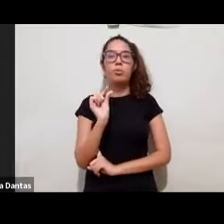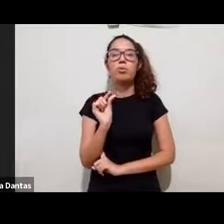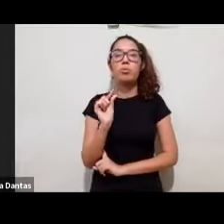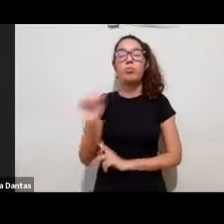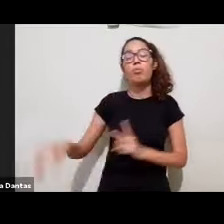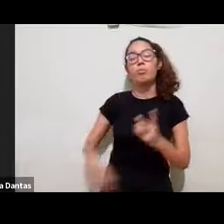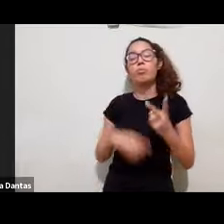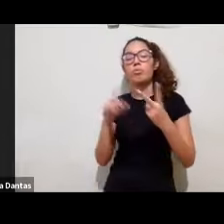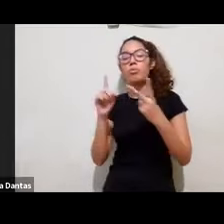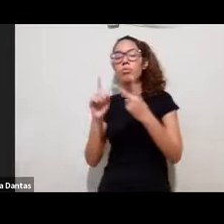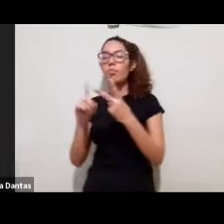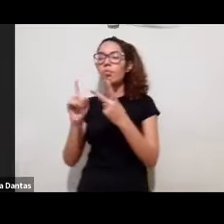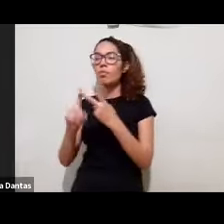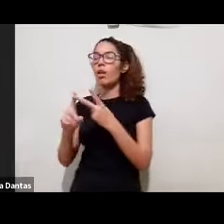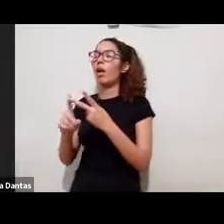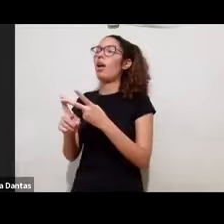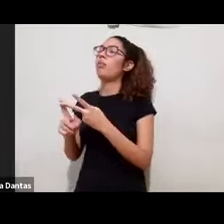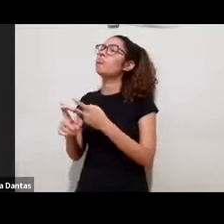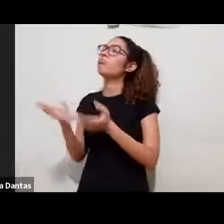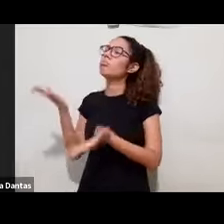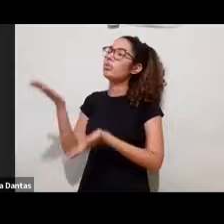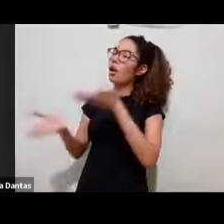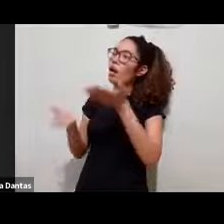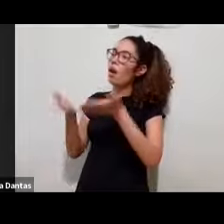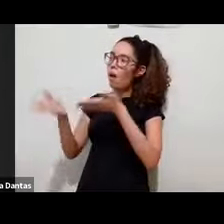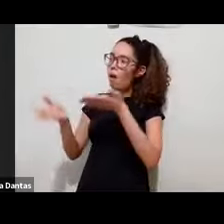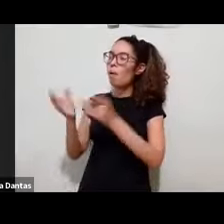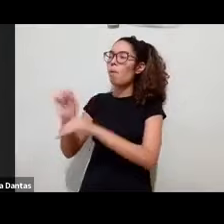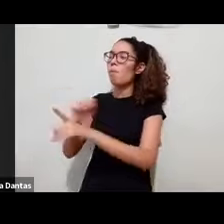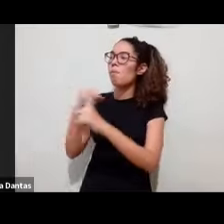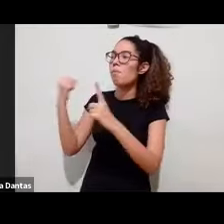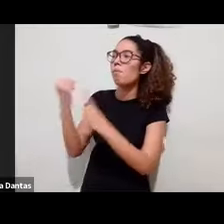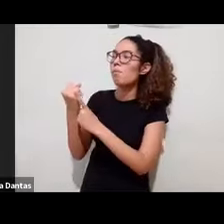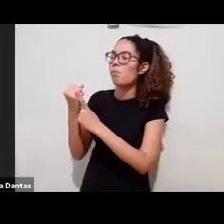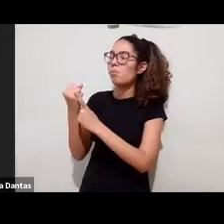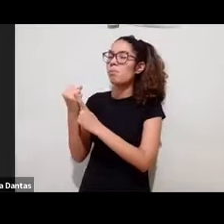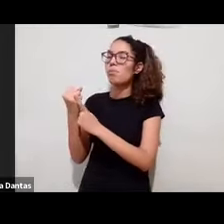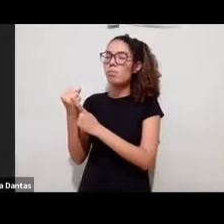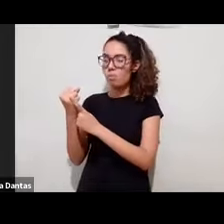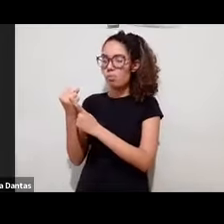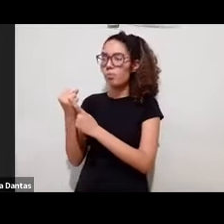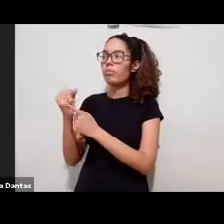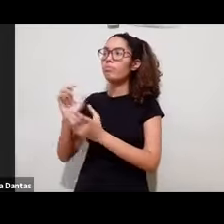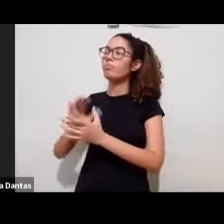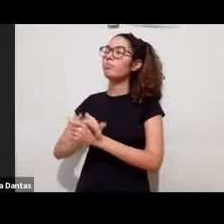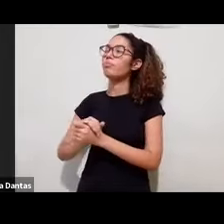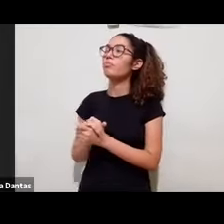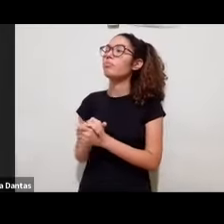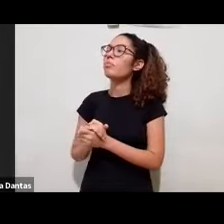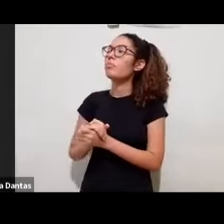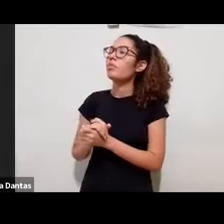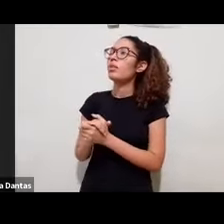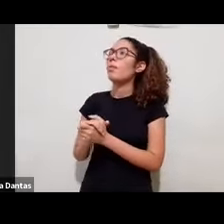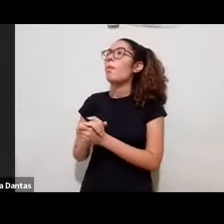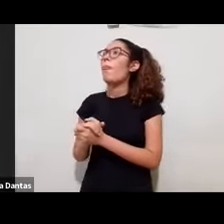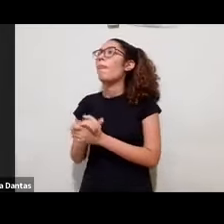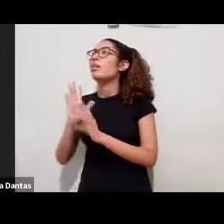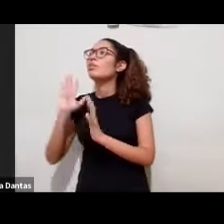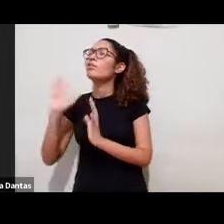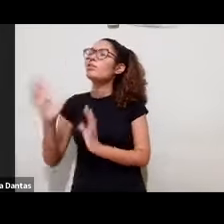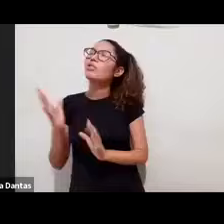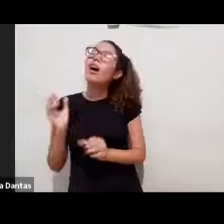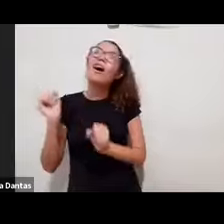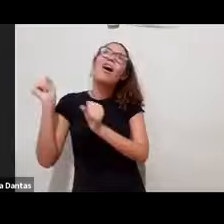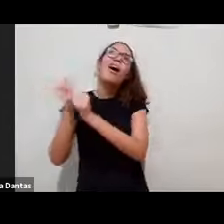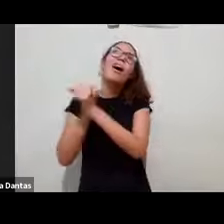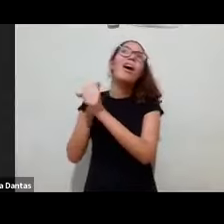atenção psicossocial, né, que é o que a gente vem tentando construir há 30 anos, desde a Carta de Bauru, desde o início do